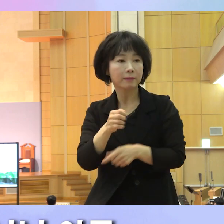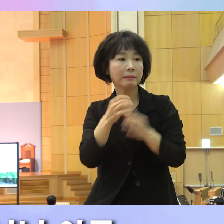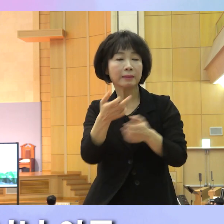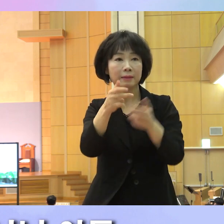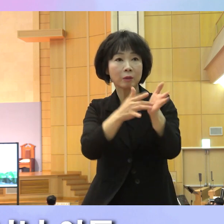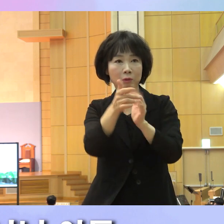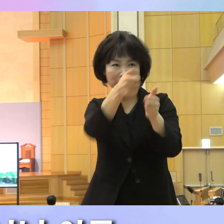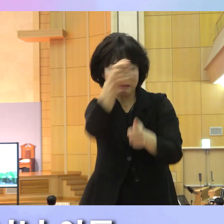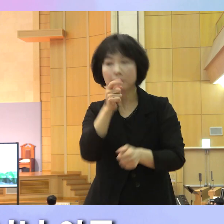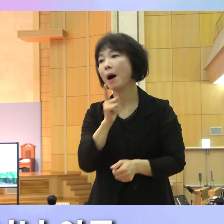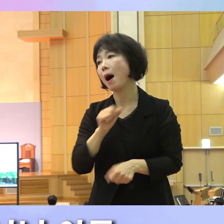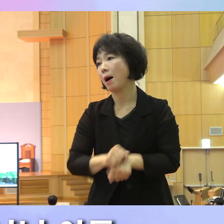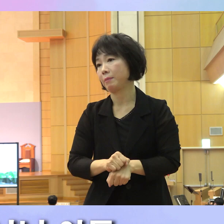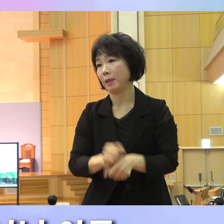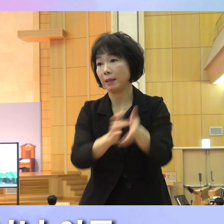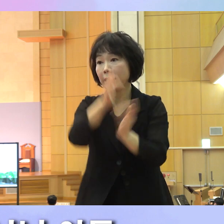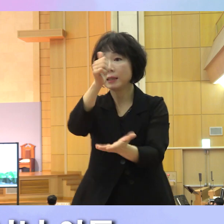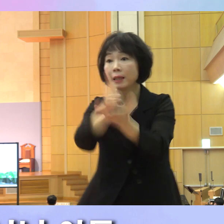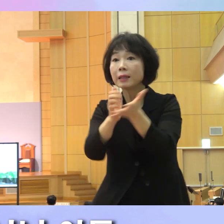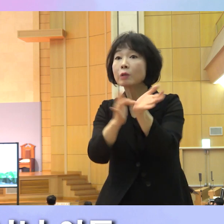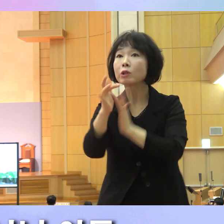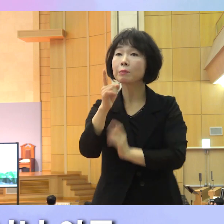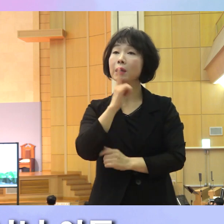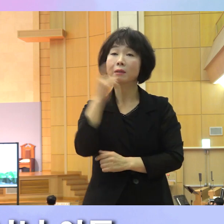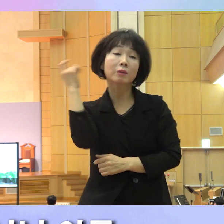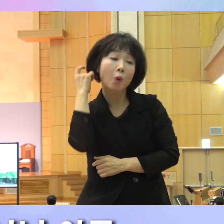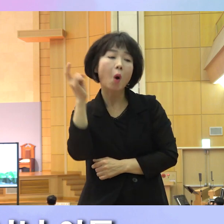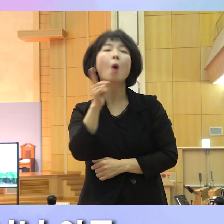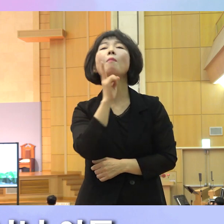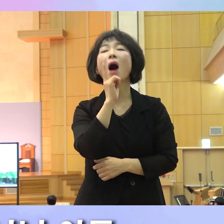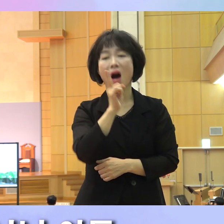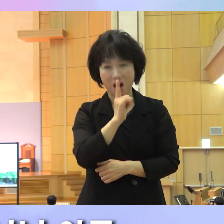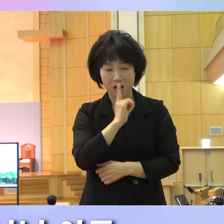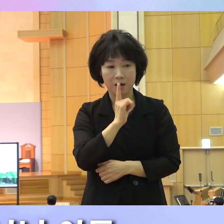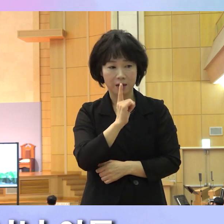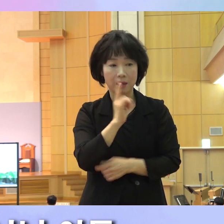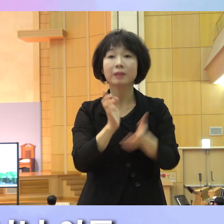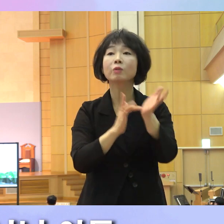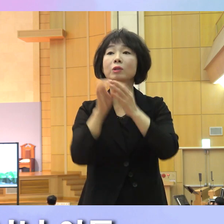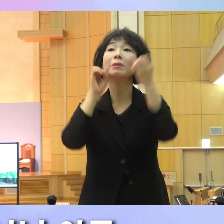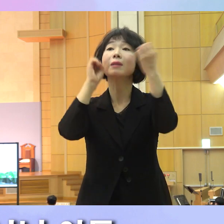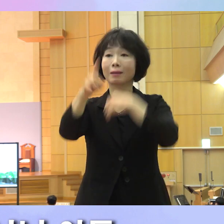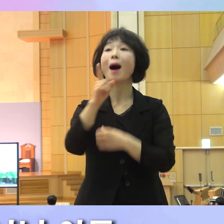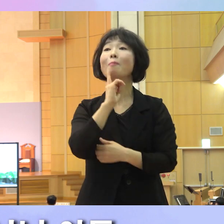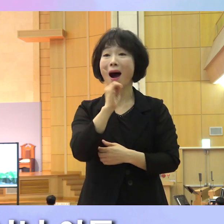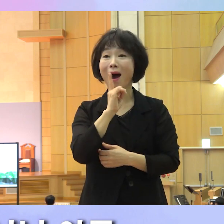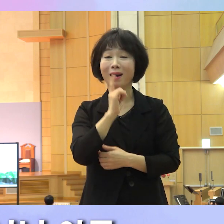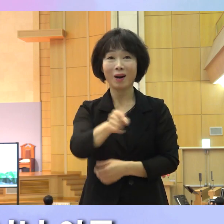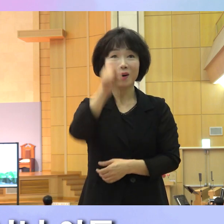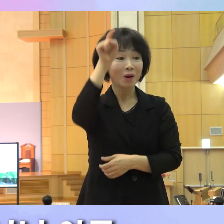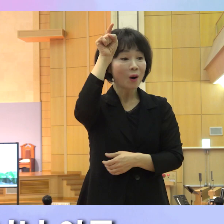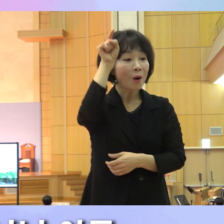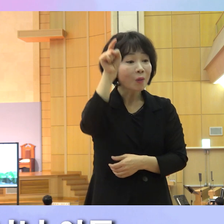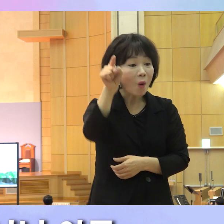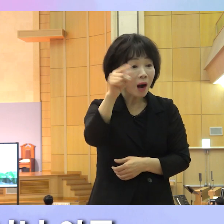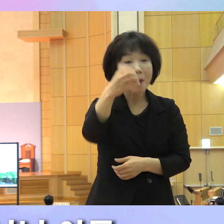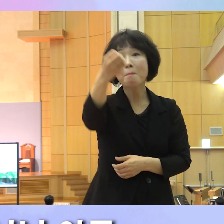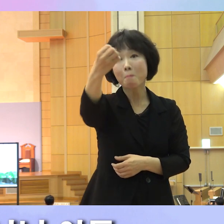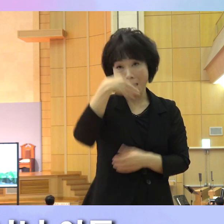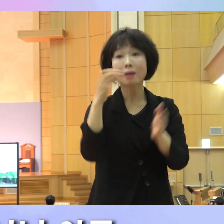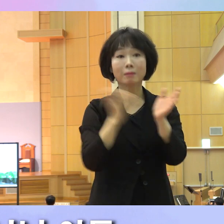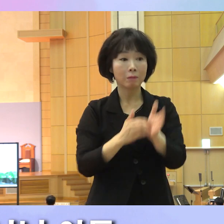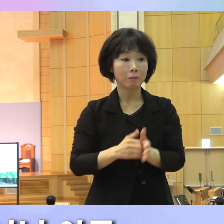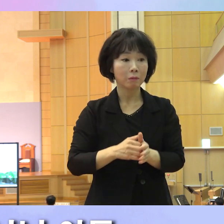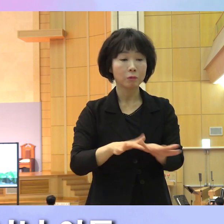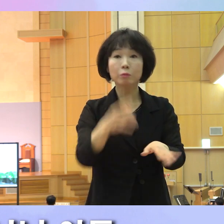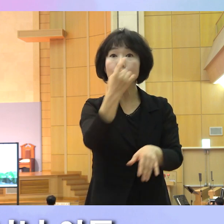64절에 예수께서 가라사대, 말하라고 하니까 예수님이 대답하지요. 네가 말하였노라. 너가